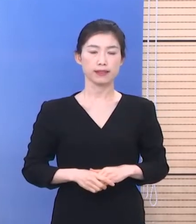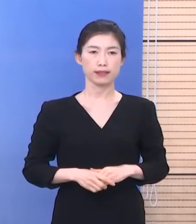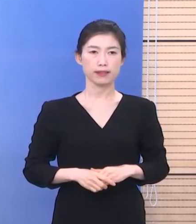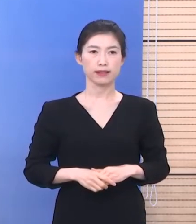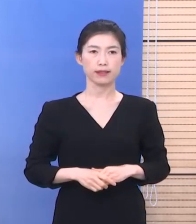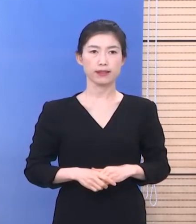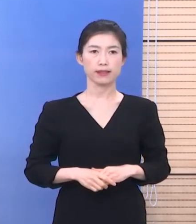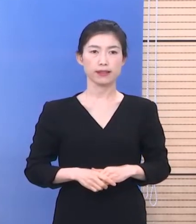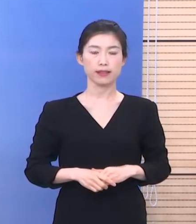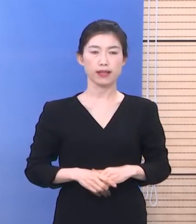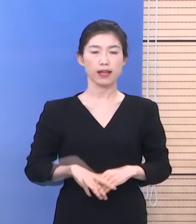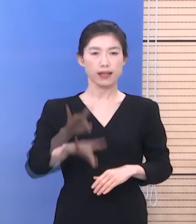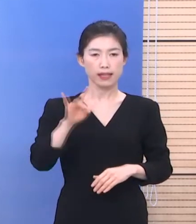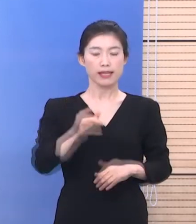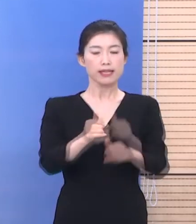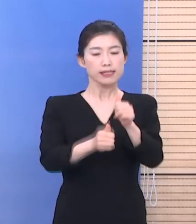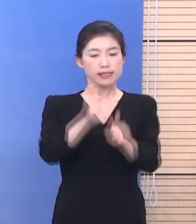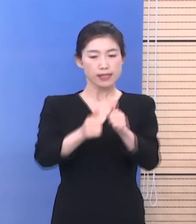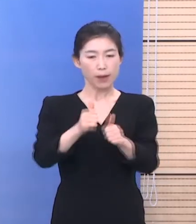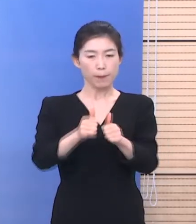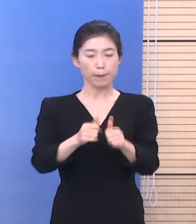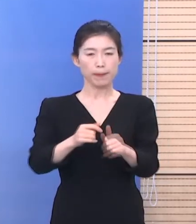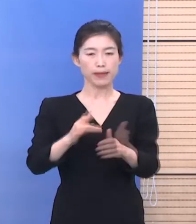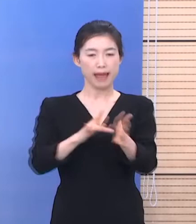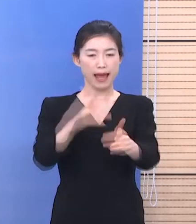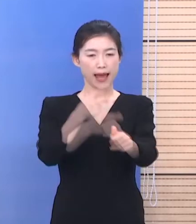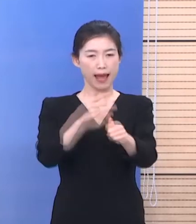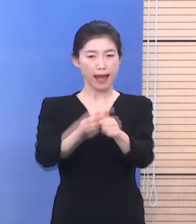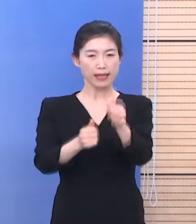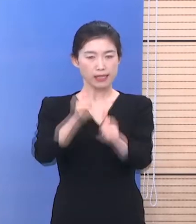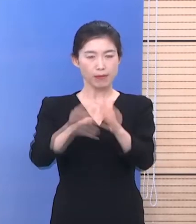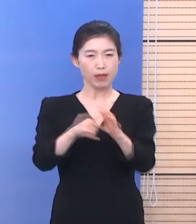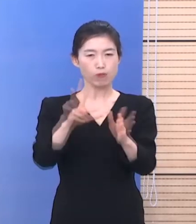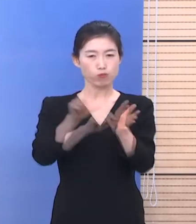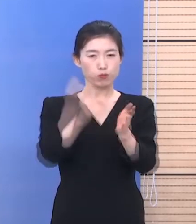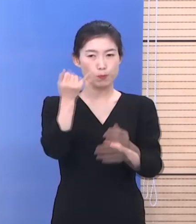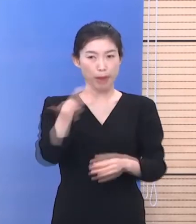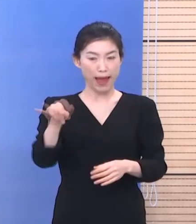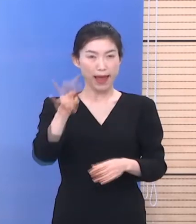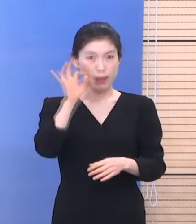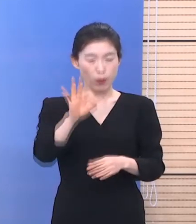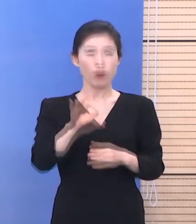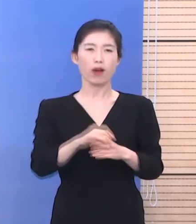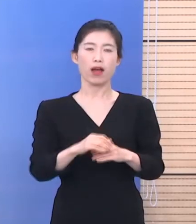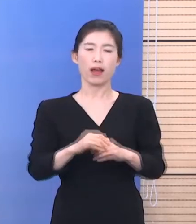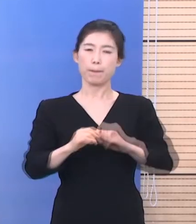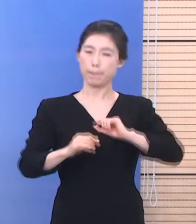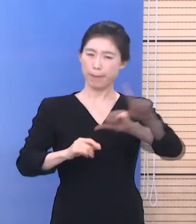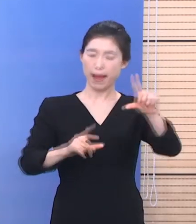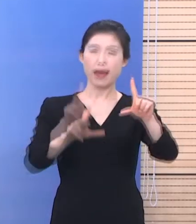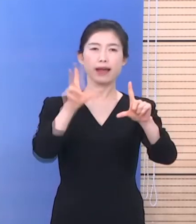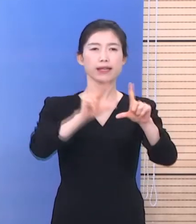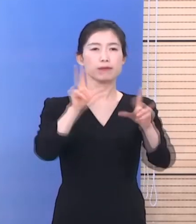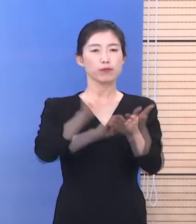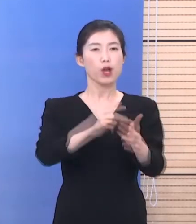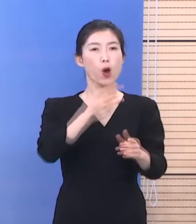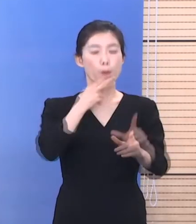우선 임상시험에서 발생한 이상 사례 등 안전성 프로파일은 허용할 수 있는